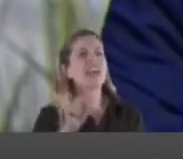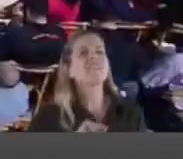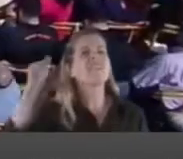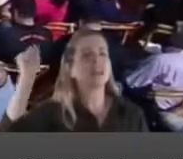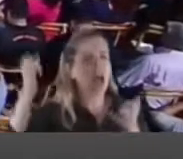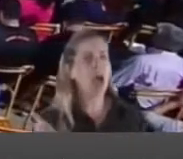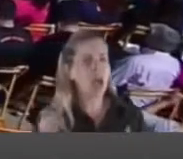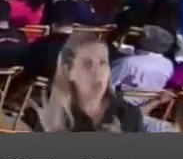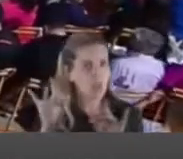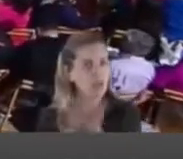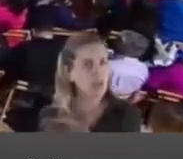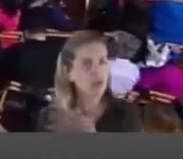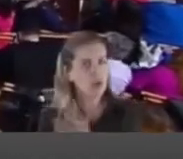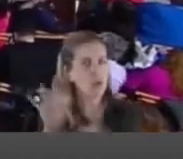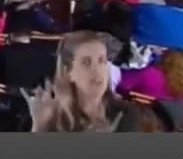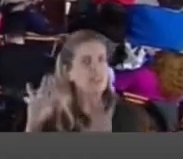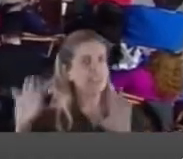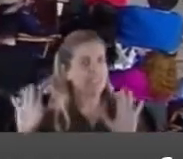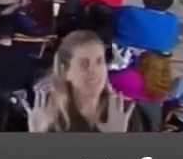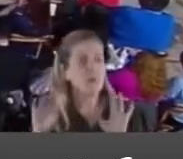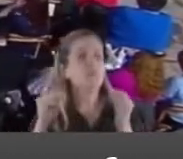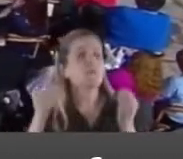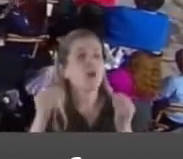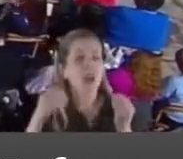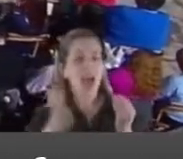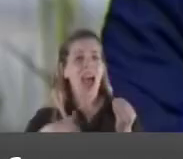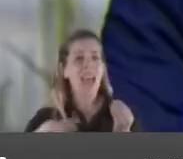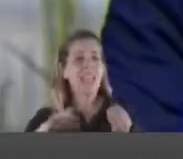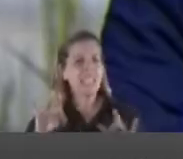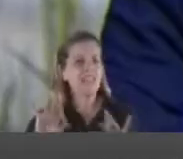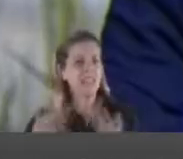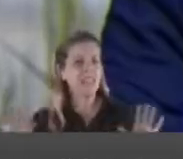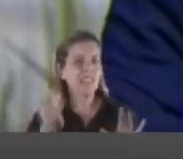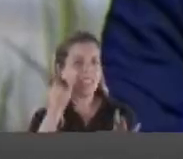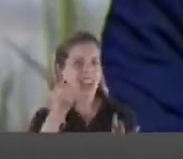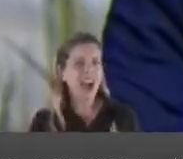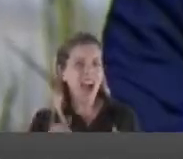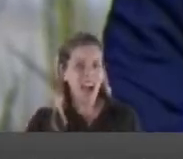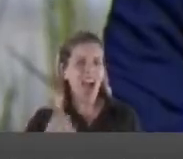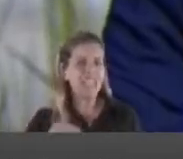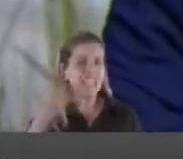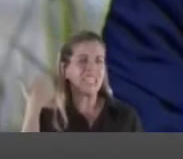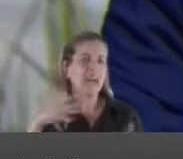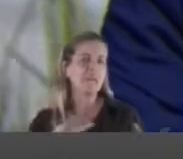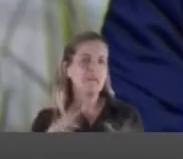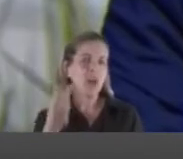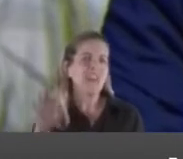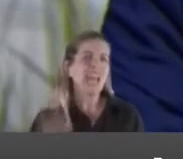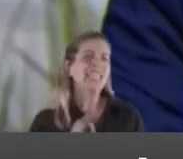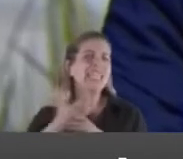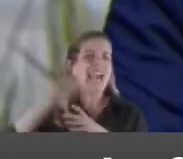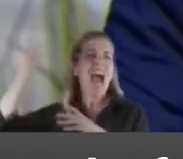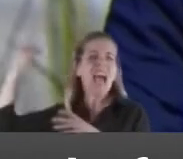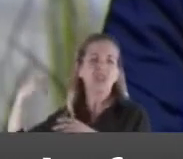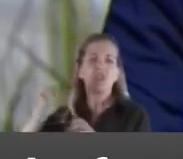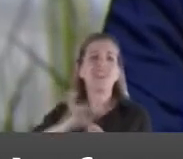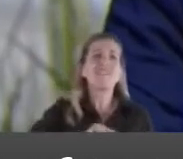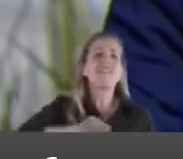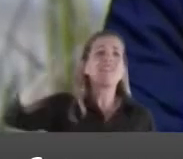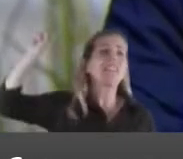resolver, mucho más difícil porque la Argentina es un país que lleva más de casi dos décadas de una inflación